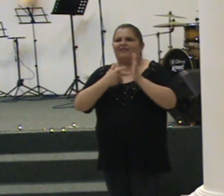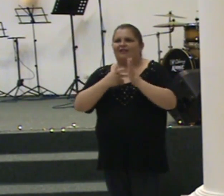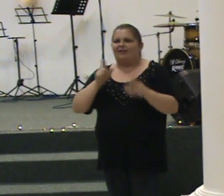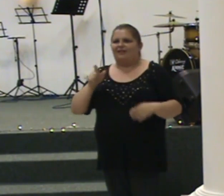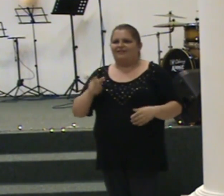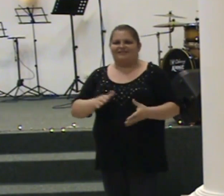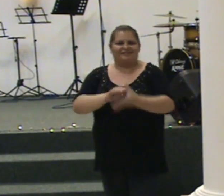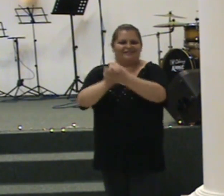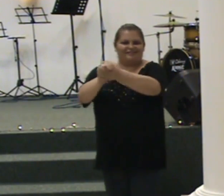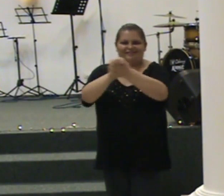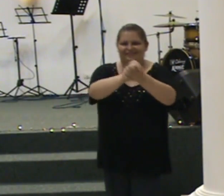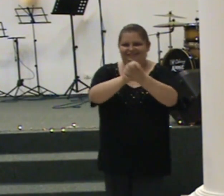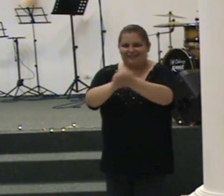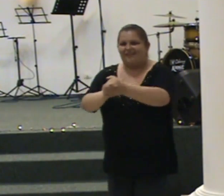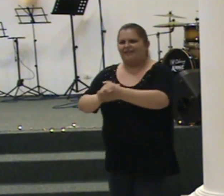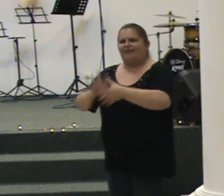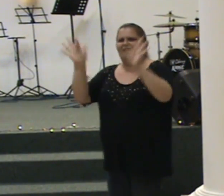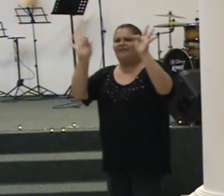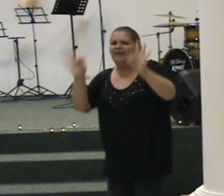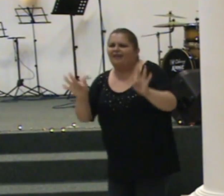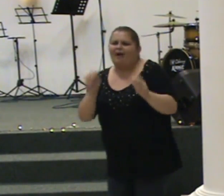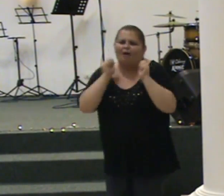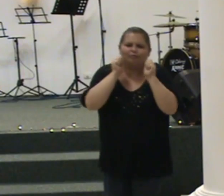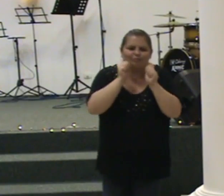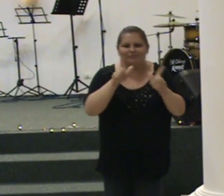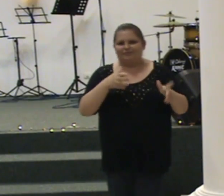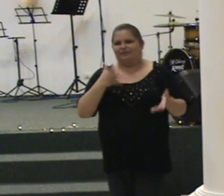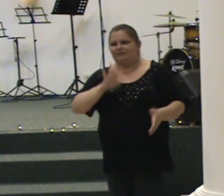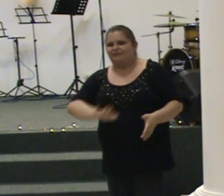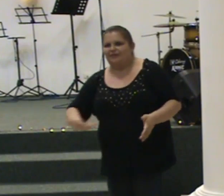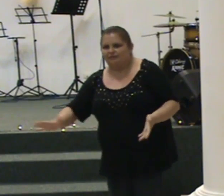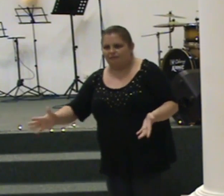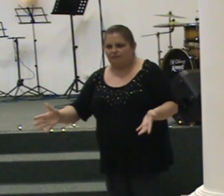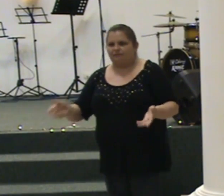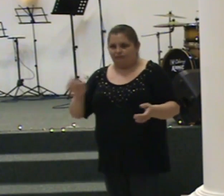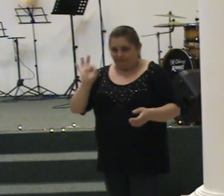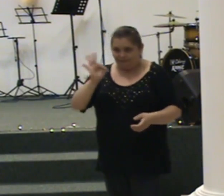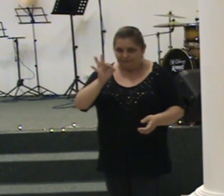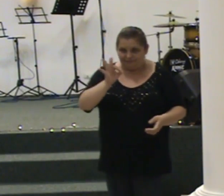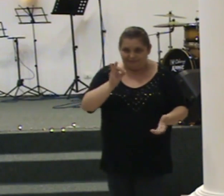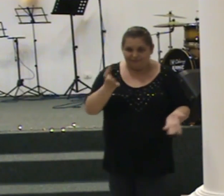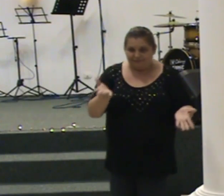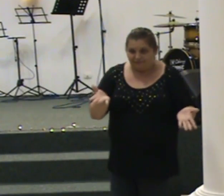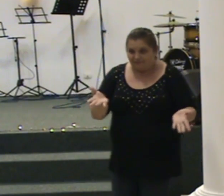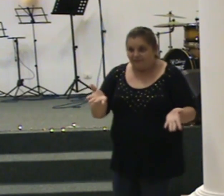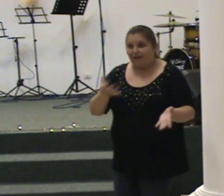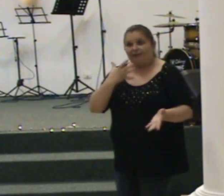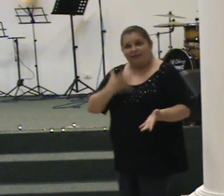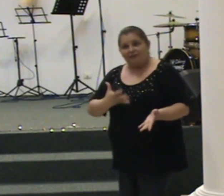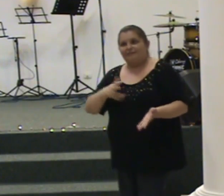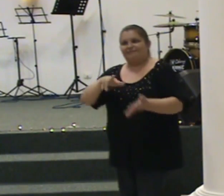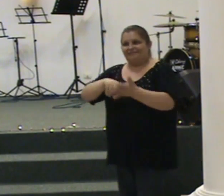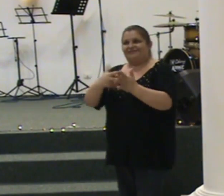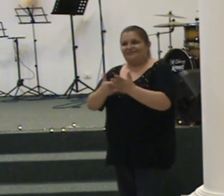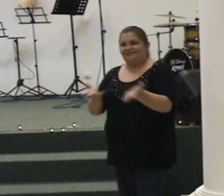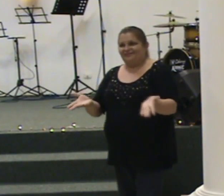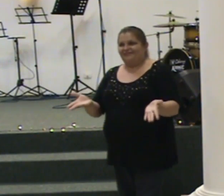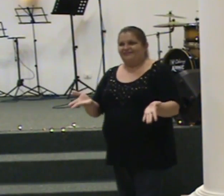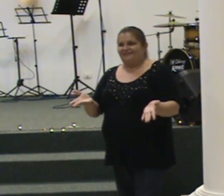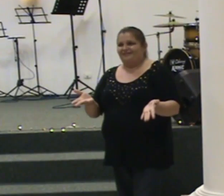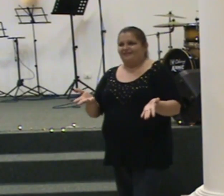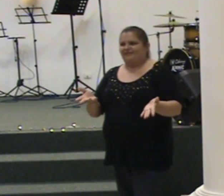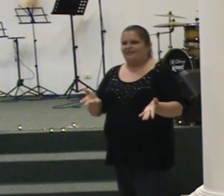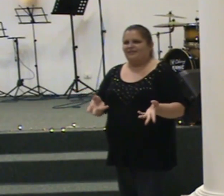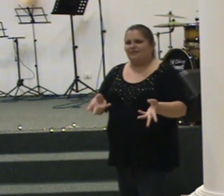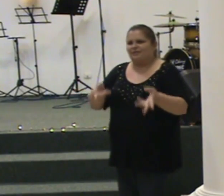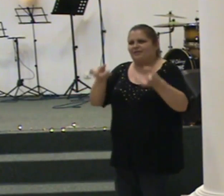Vamos saudar o aniversariante, né? Então, toda festa é para o aniversariante. Então, Natal. Se você